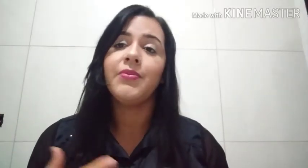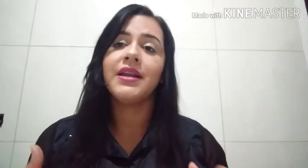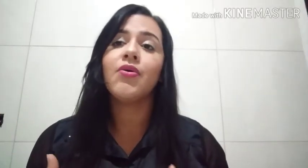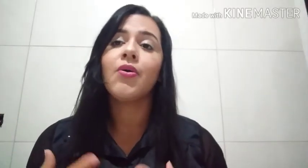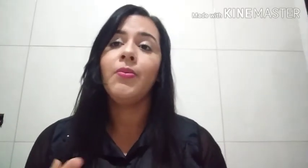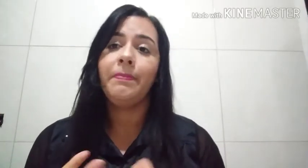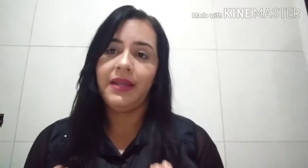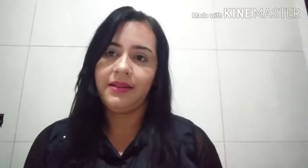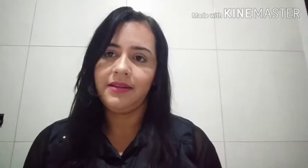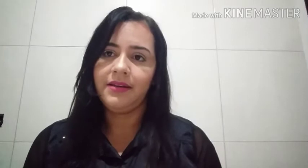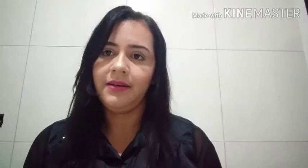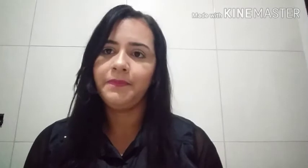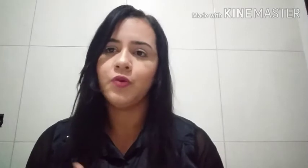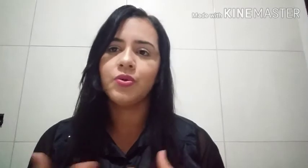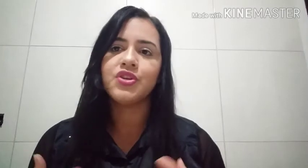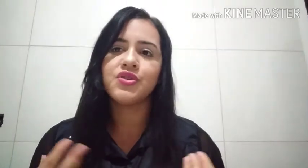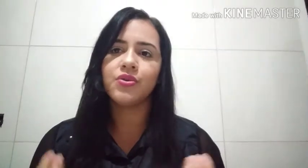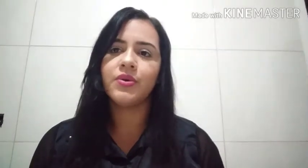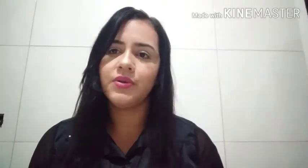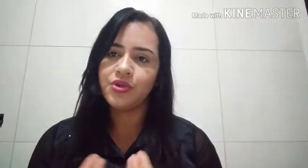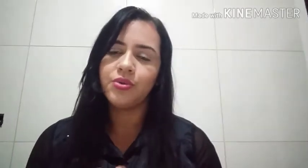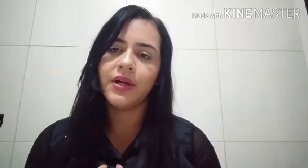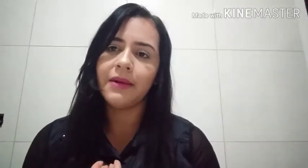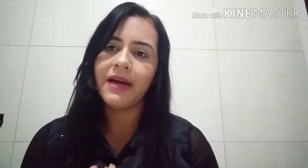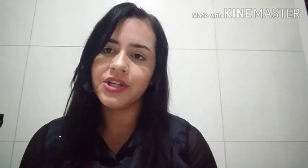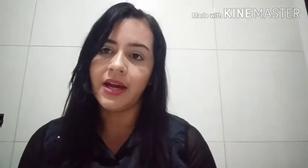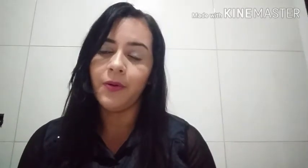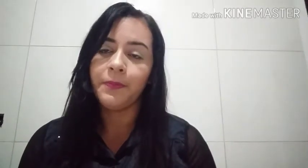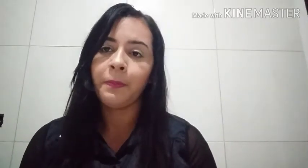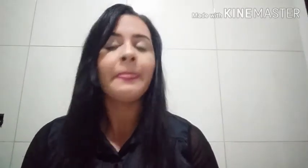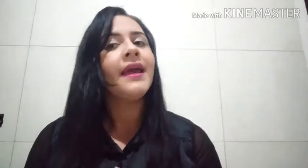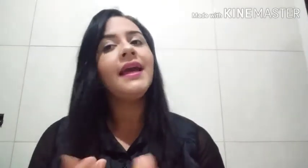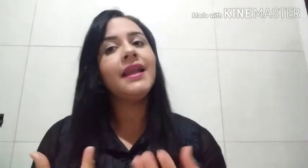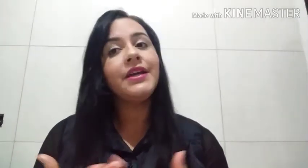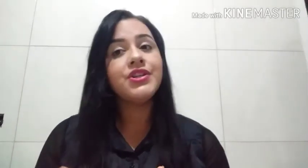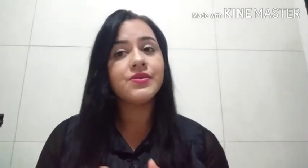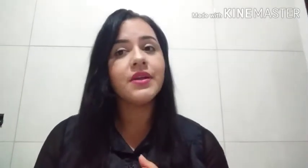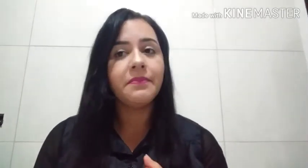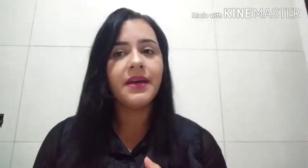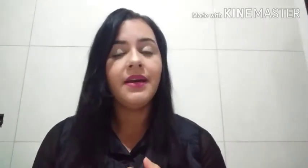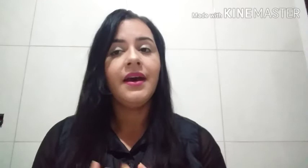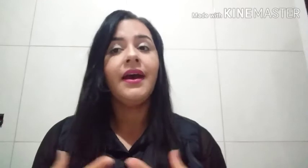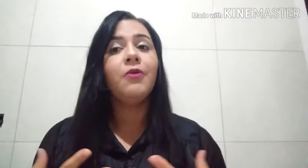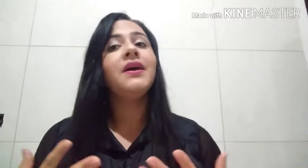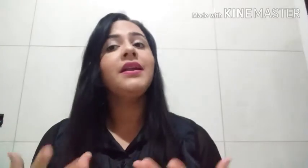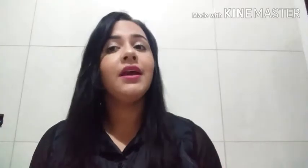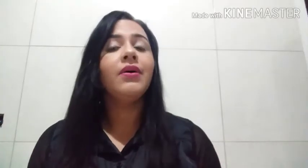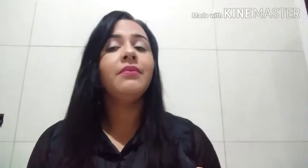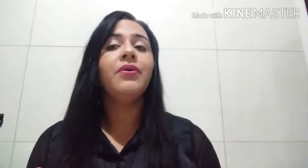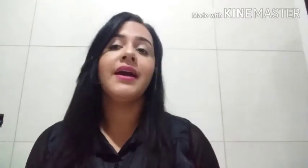língua completa, né? Com toda a sua estrutura gramatical. E além disso também é uma língua porque ela